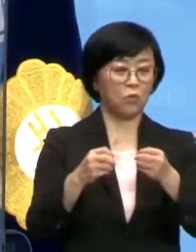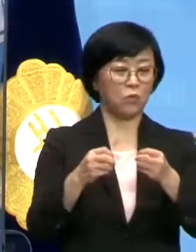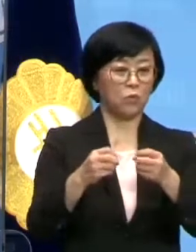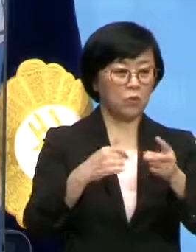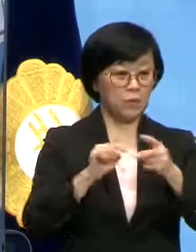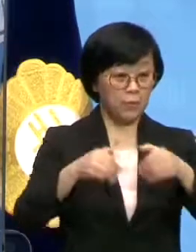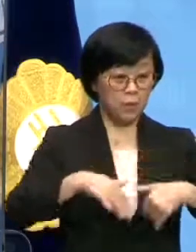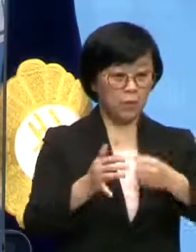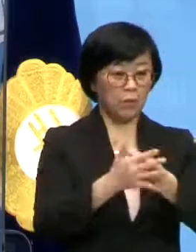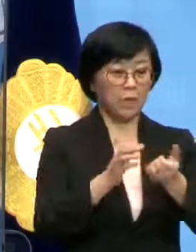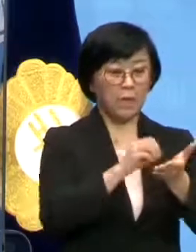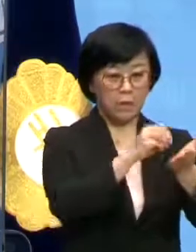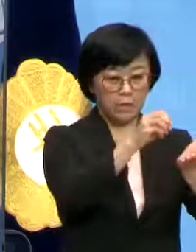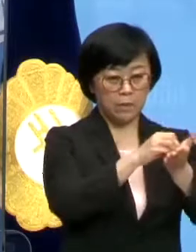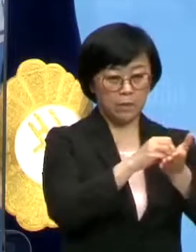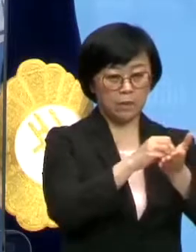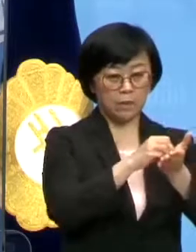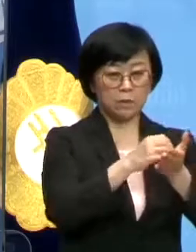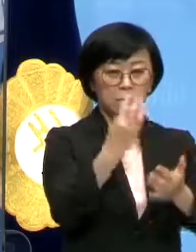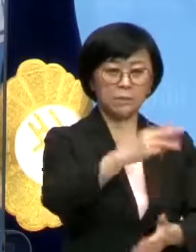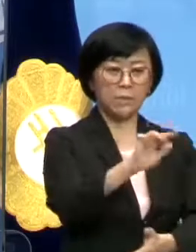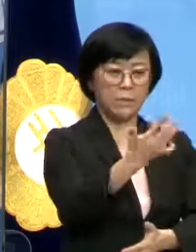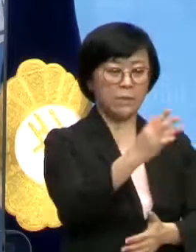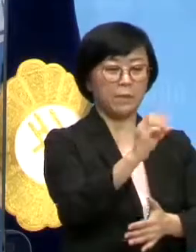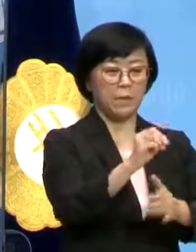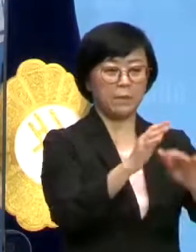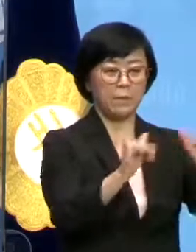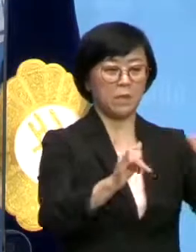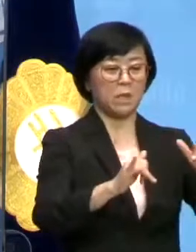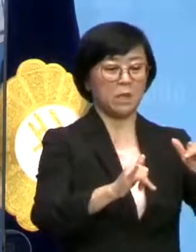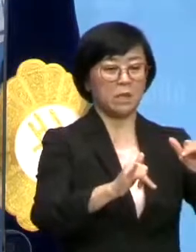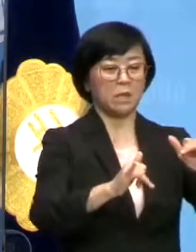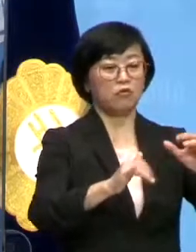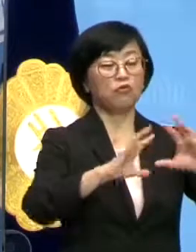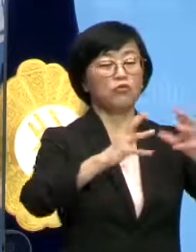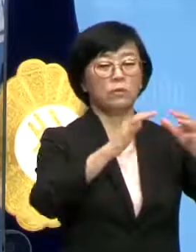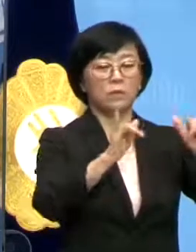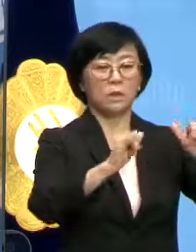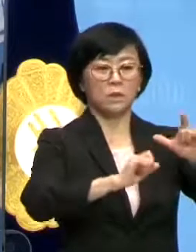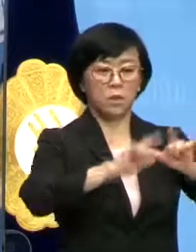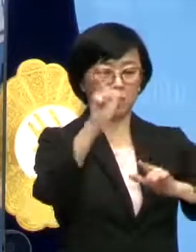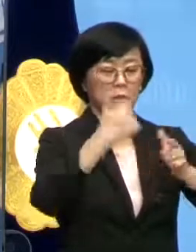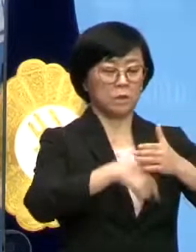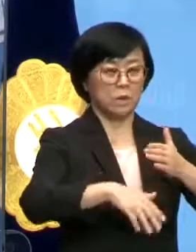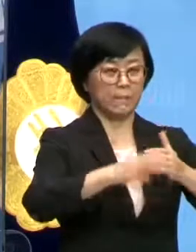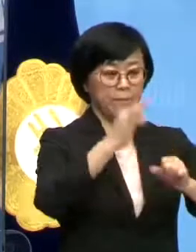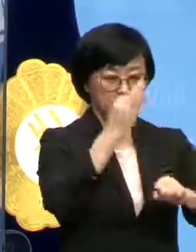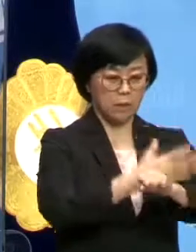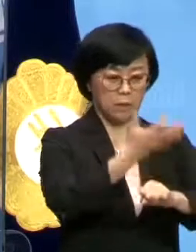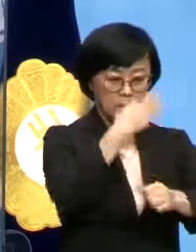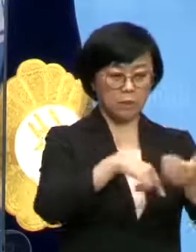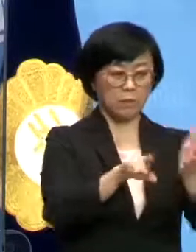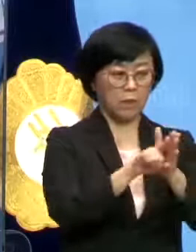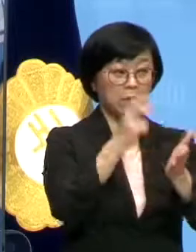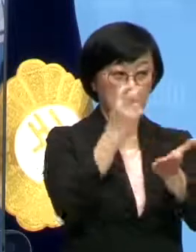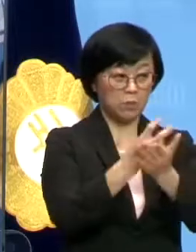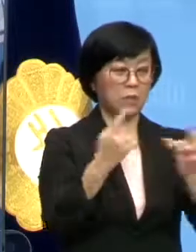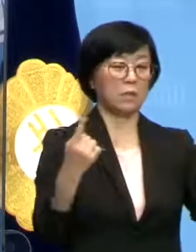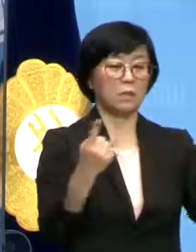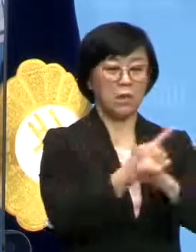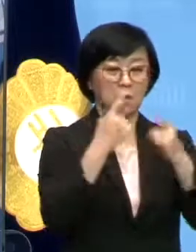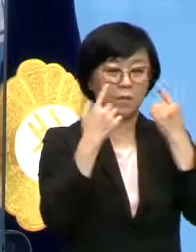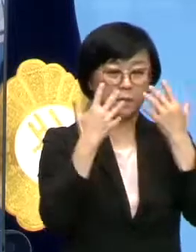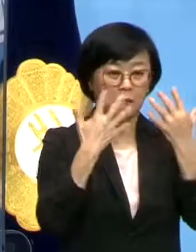보험에 가입한 3천 8백만 명 의 절대 자세의 국민의 편익 증진을 위한 제도의 개선 임을